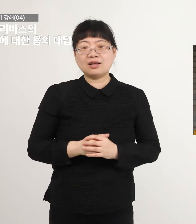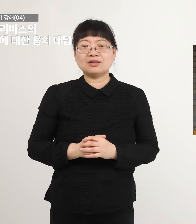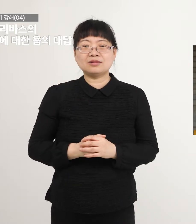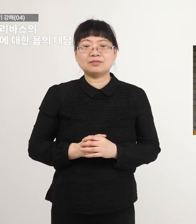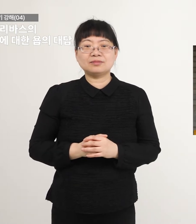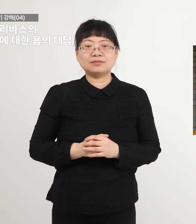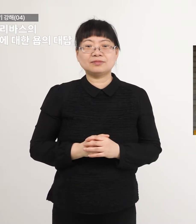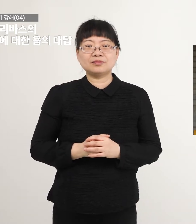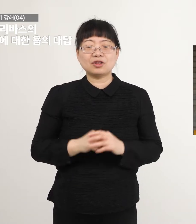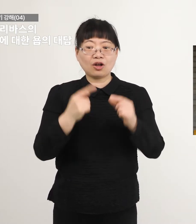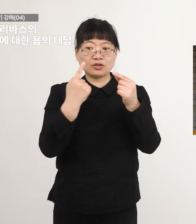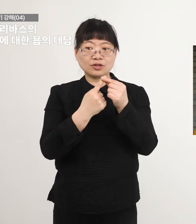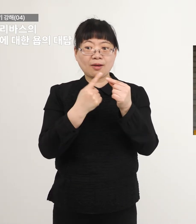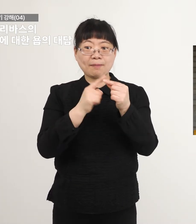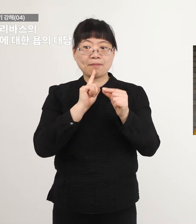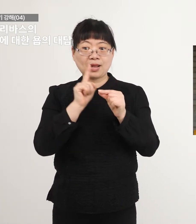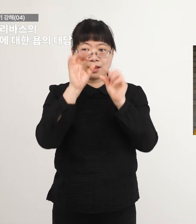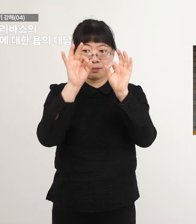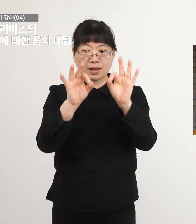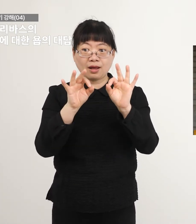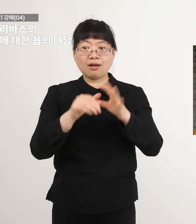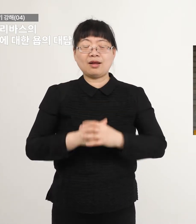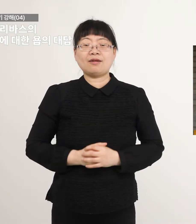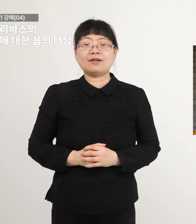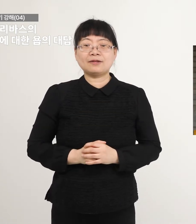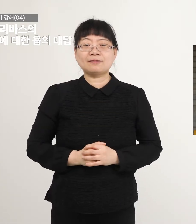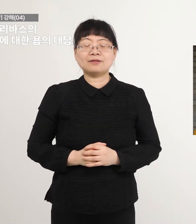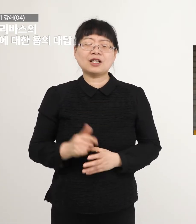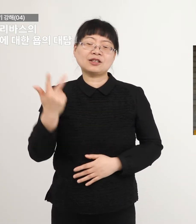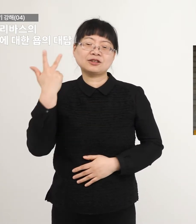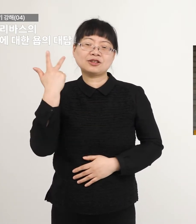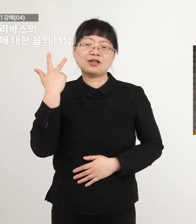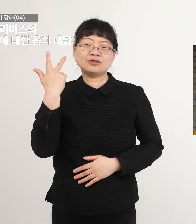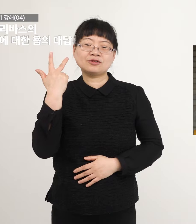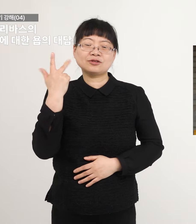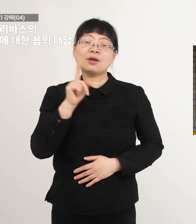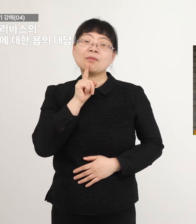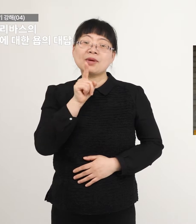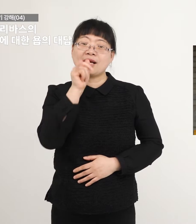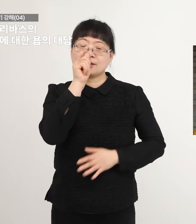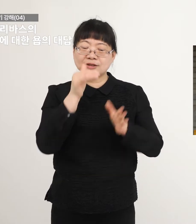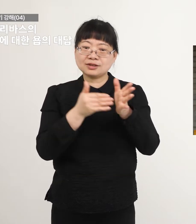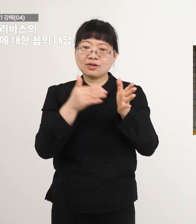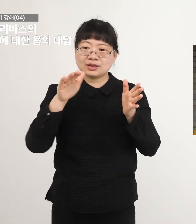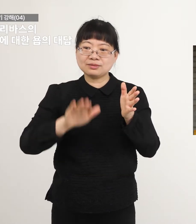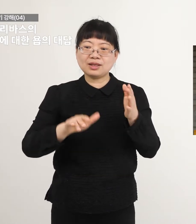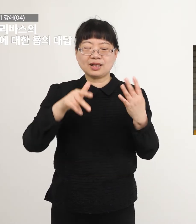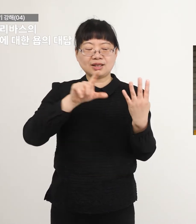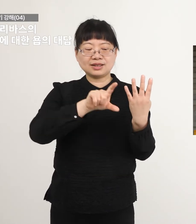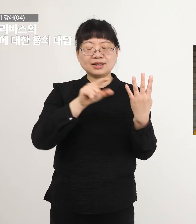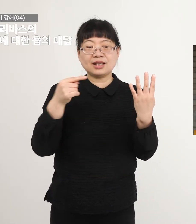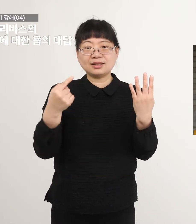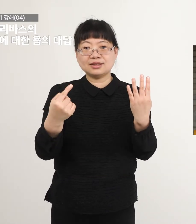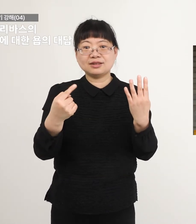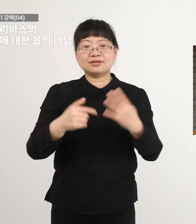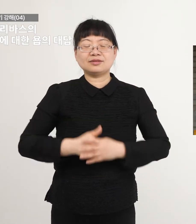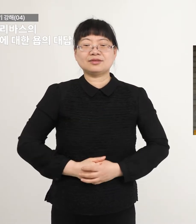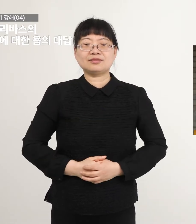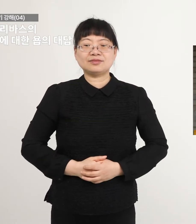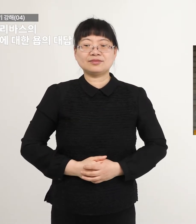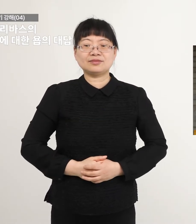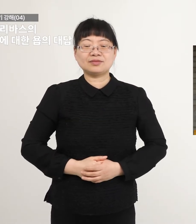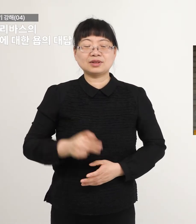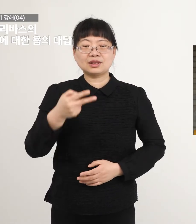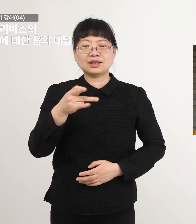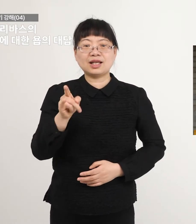그래서 그 첫 마디를 좀 한번 볼까요? 지난주 조금 언급은 했지만 4장 1절,